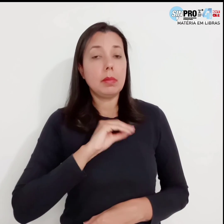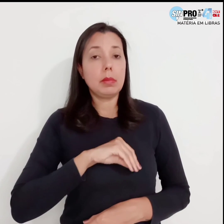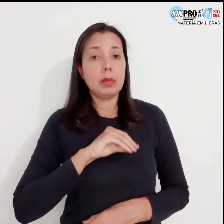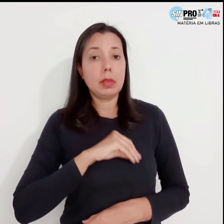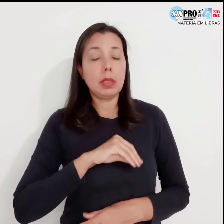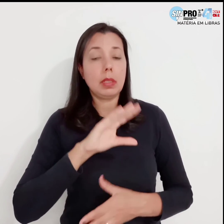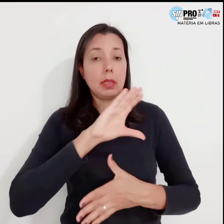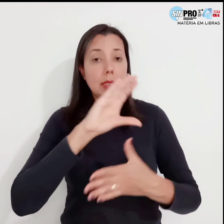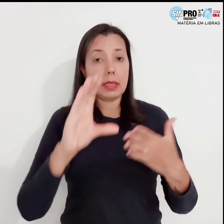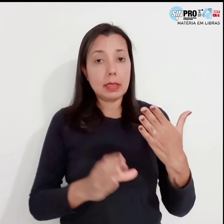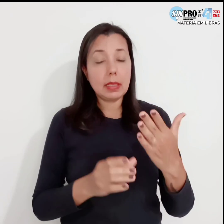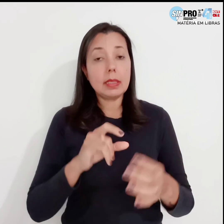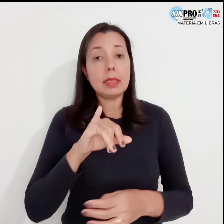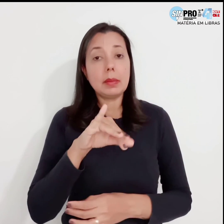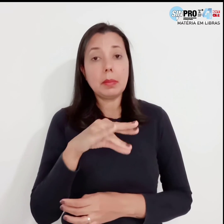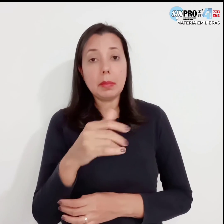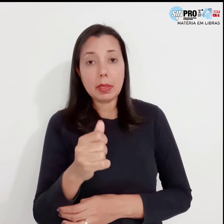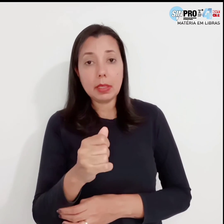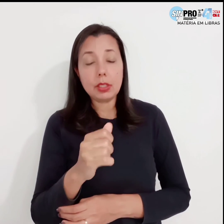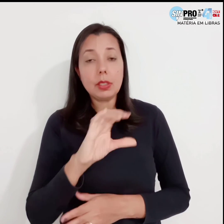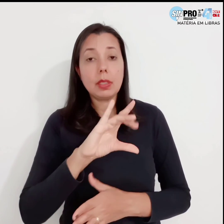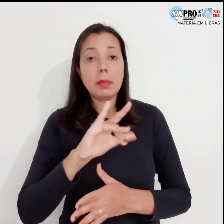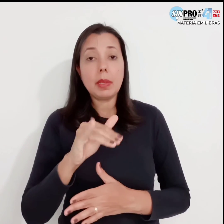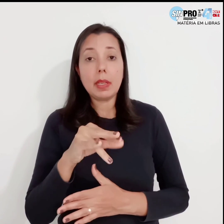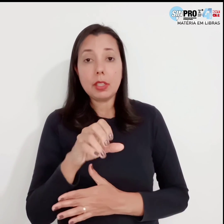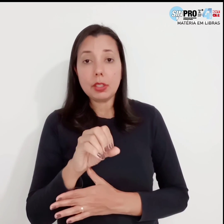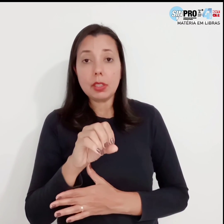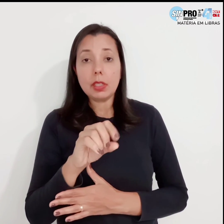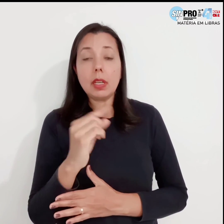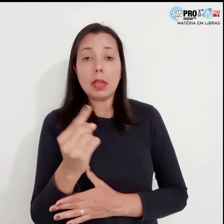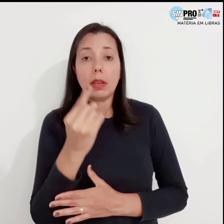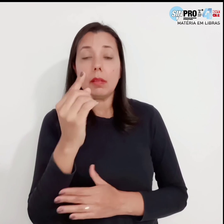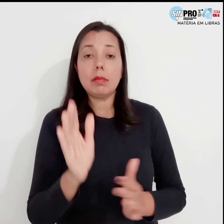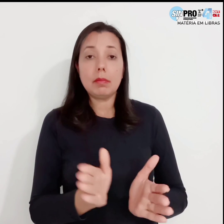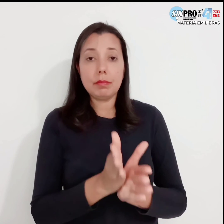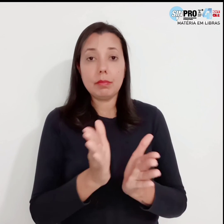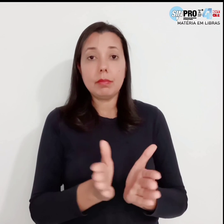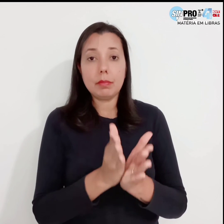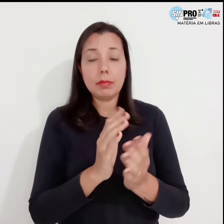da renda das classes média, média alta e pobre.